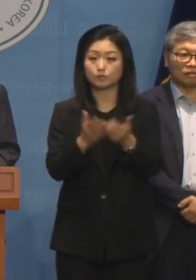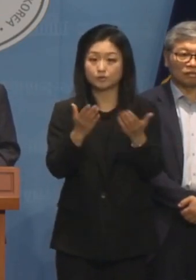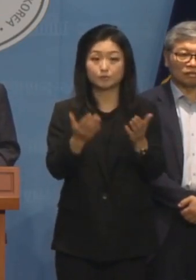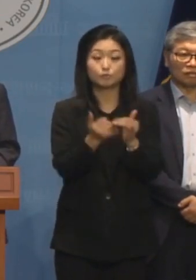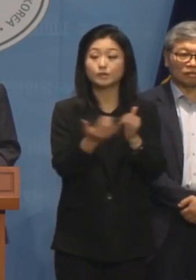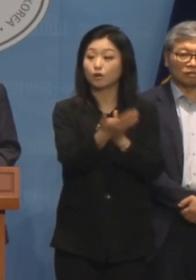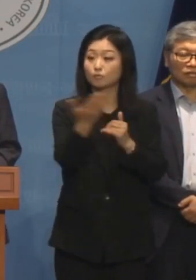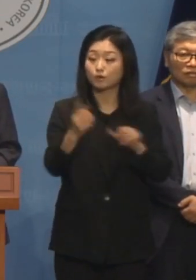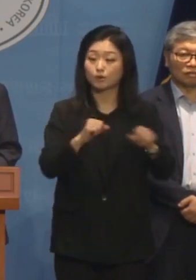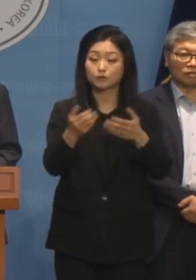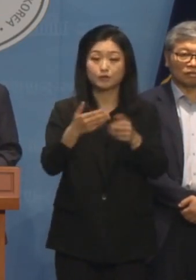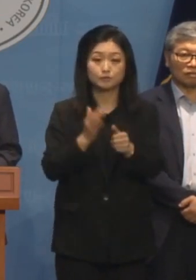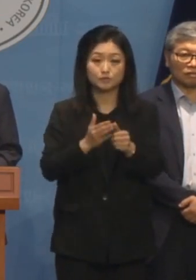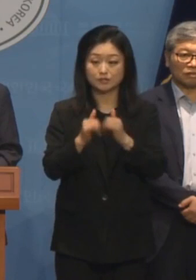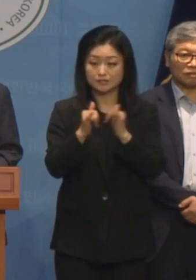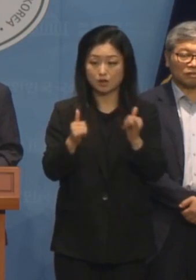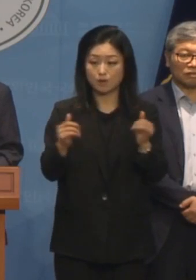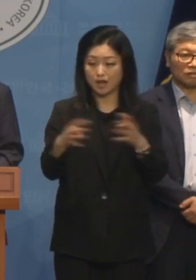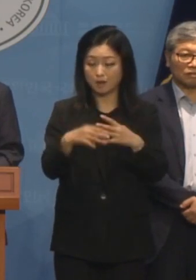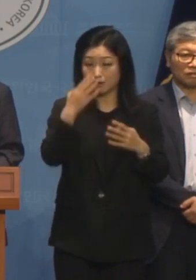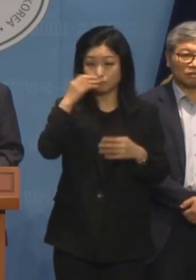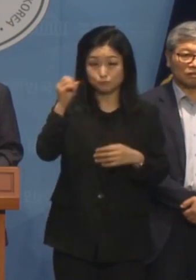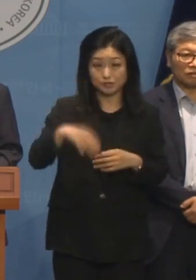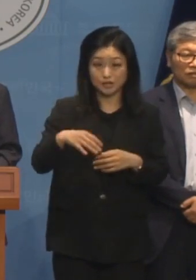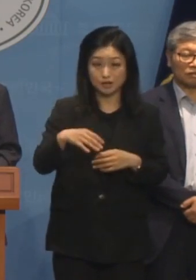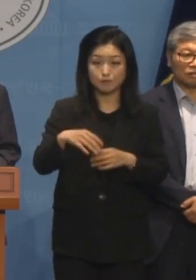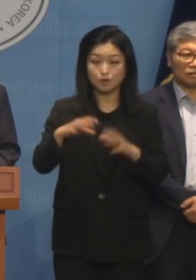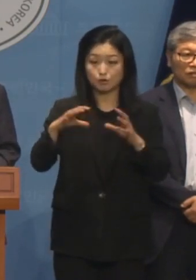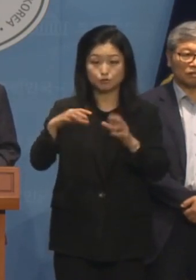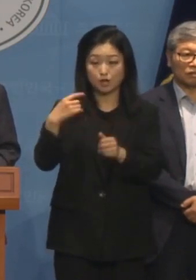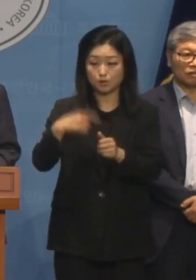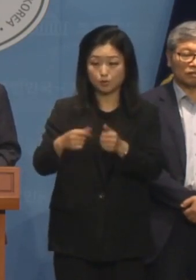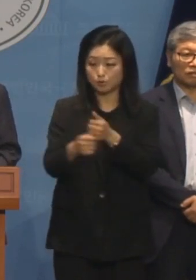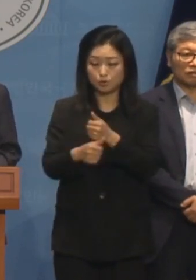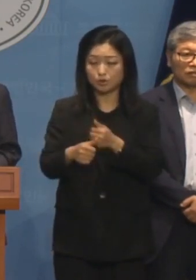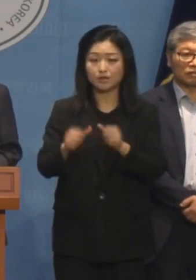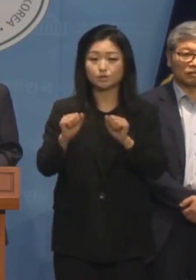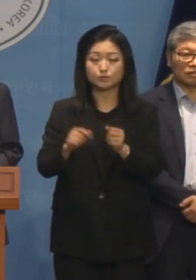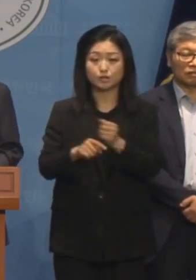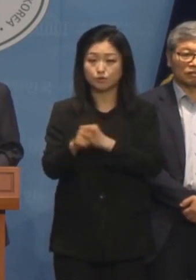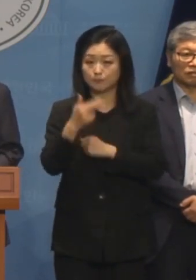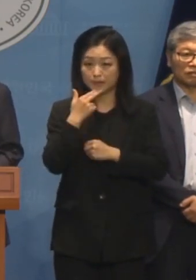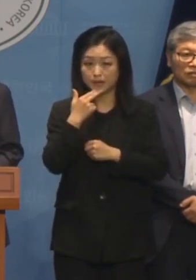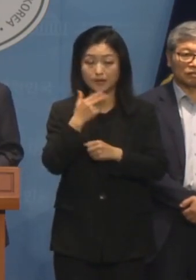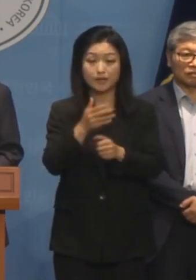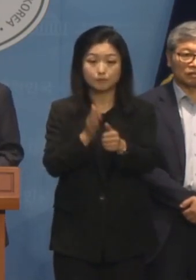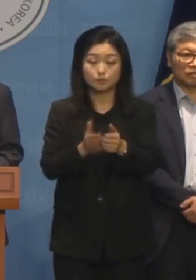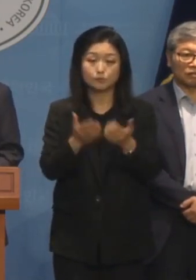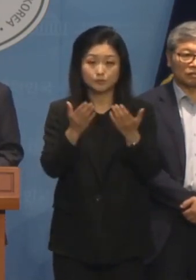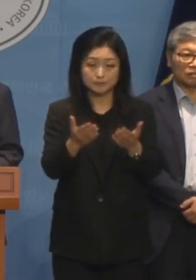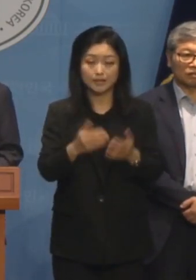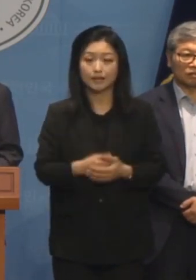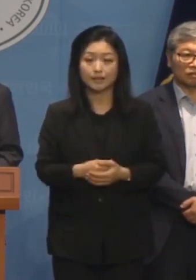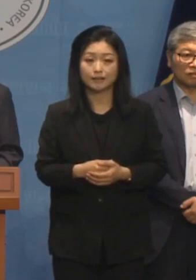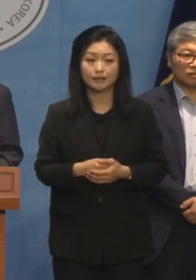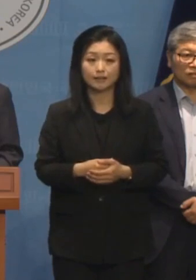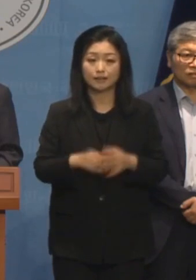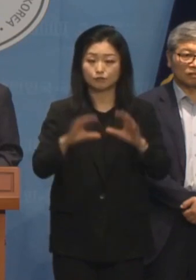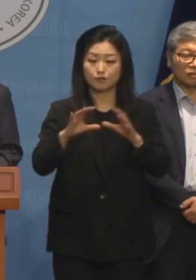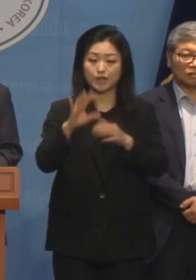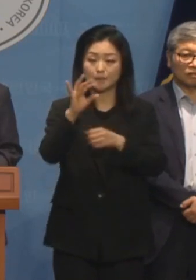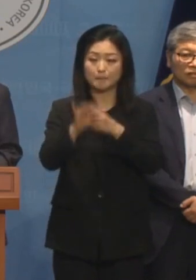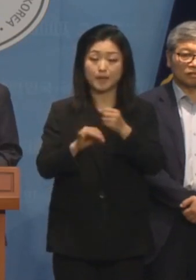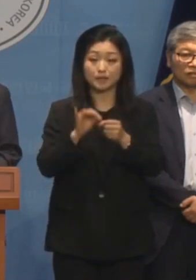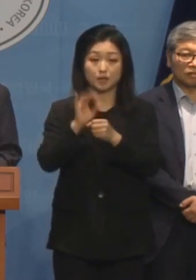주십시오. 사회적 합의를 무시한다면 국교위는 존재의 이유가 없습니다. 호소드립니다. 국가 100년